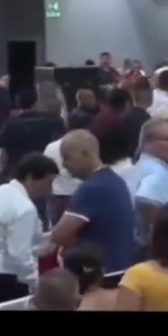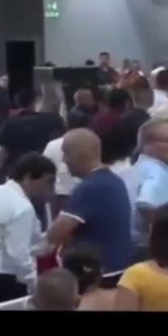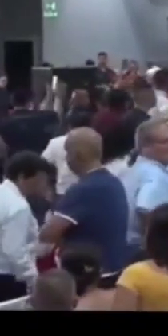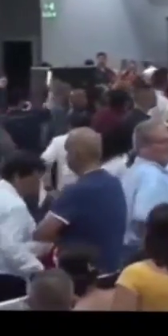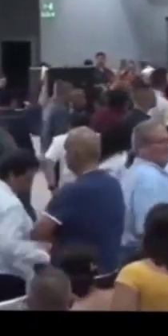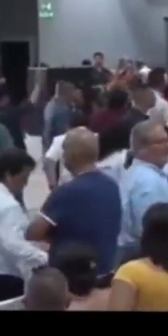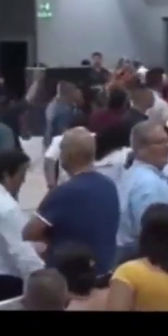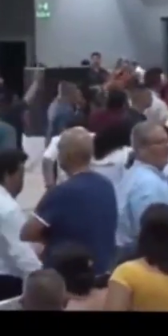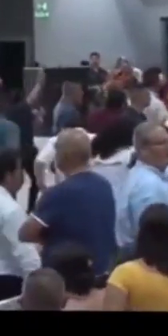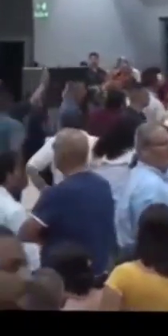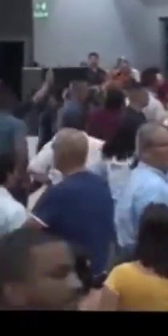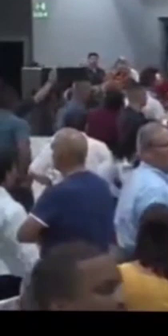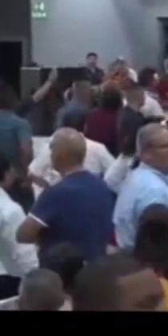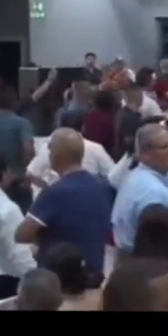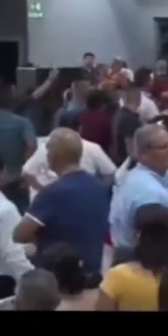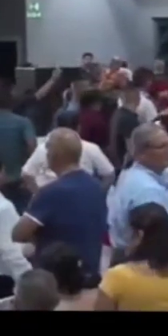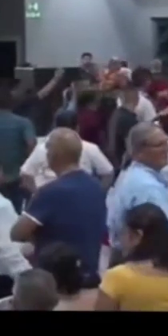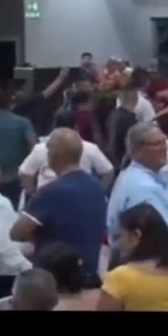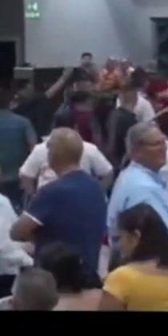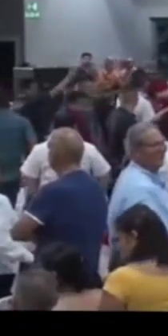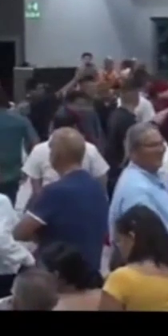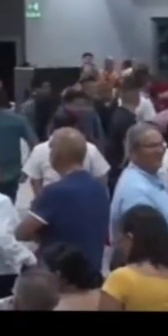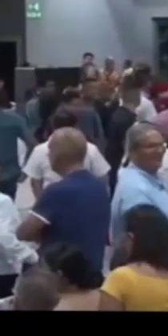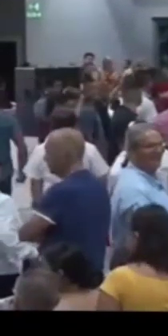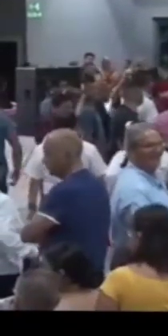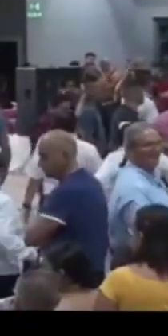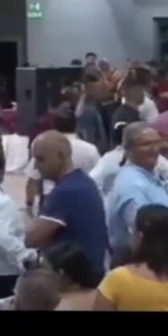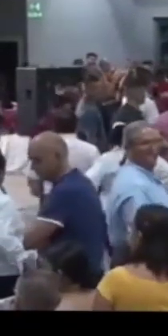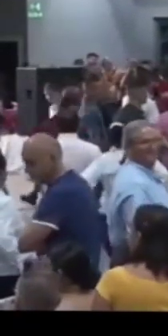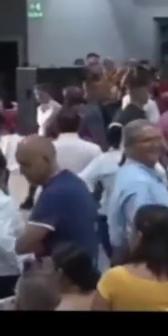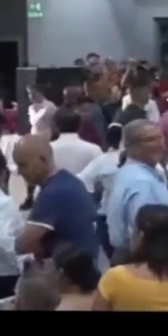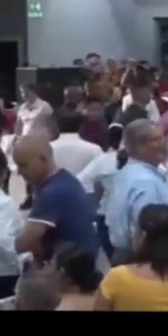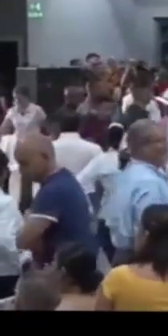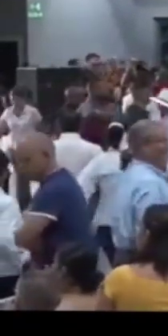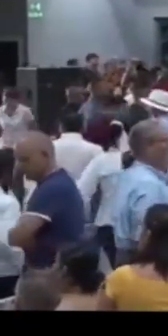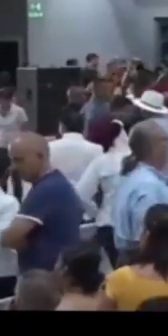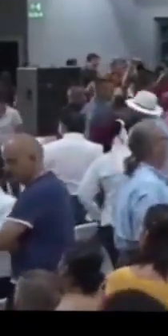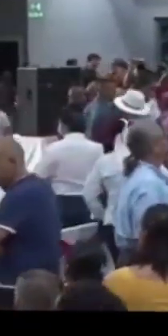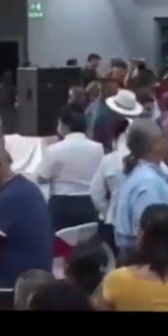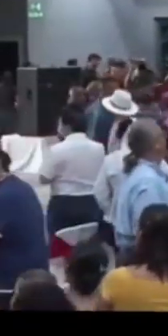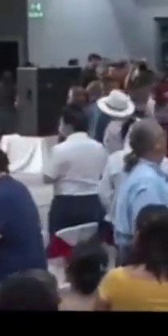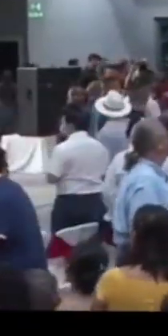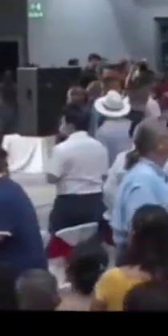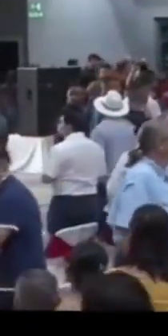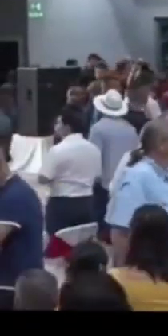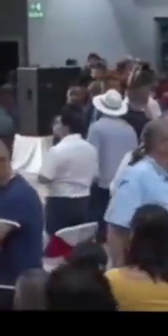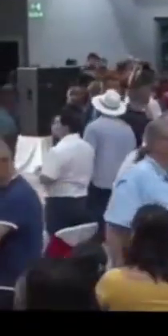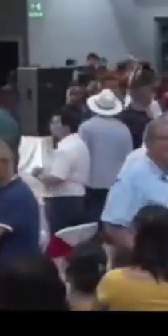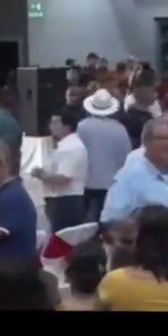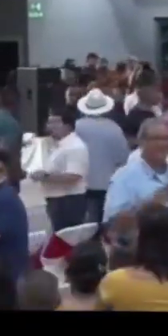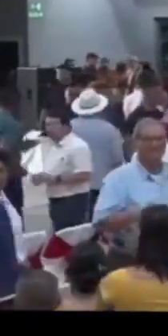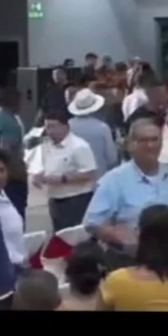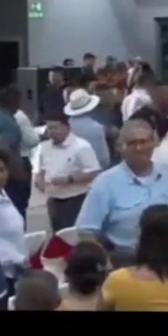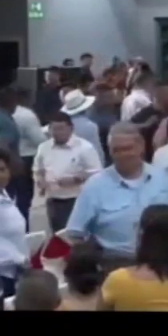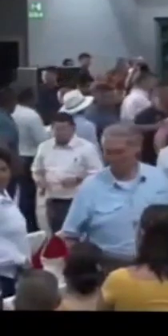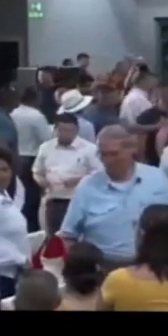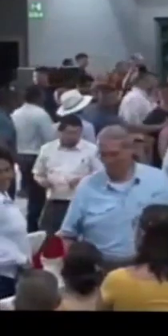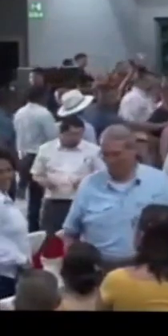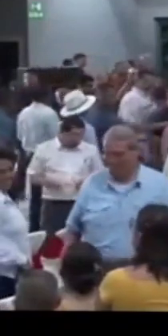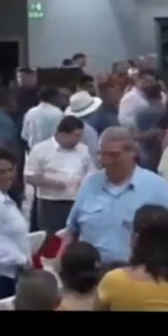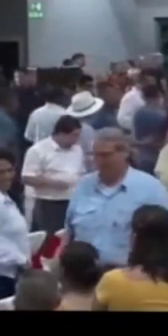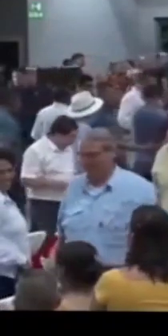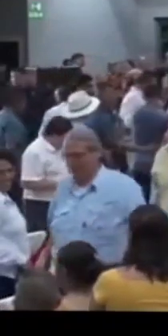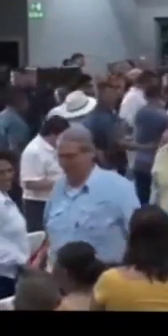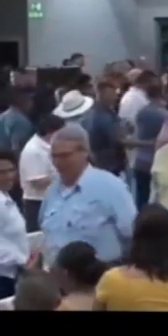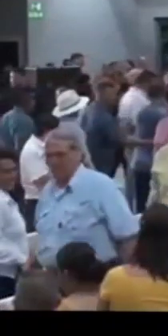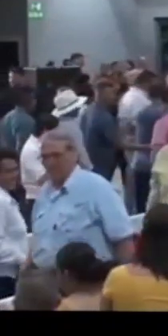con su gira por la provincia de limón a todos y todas Muchísimas gracias señor presidente Gracias por estar